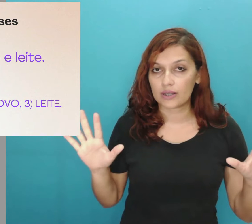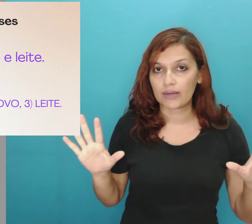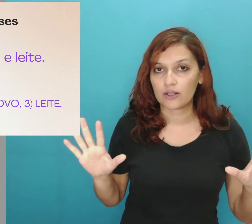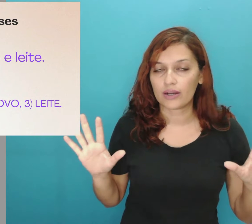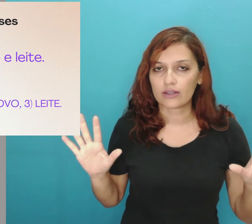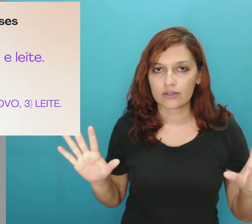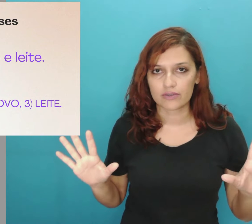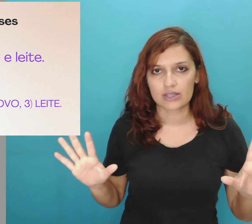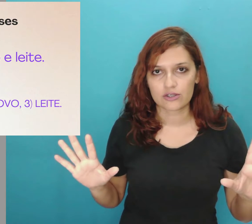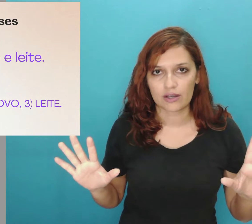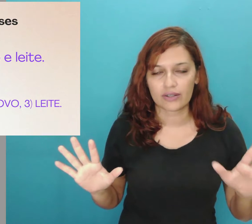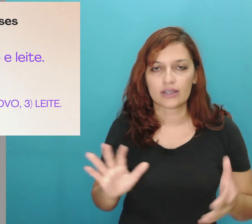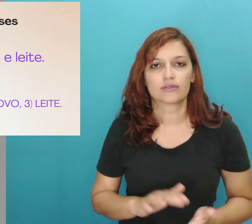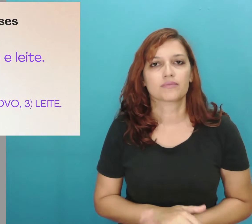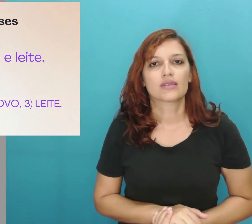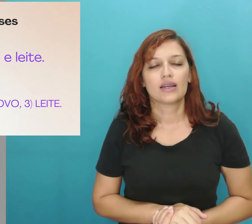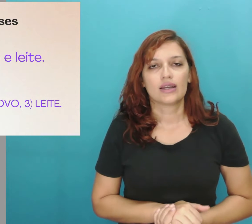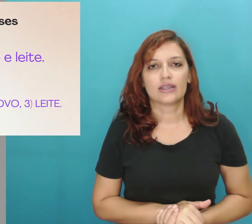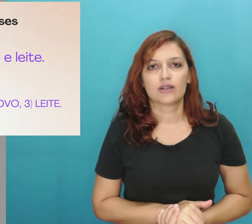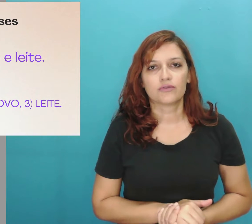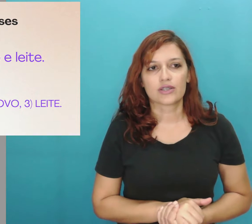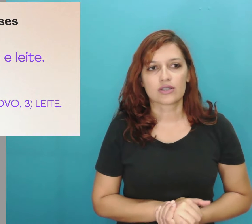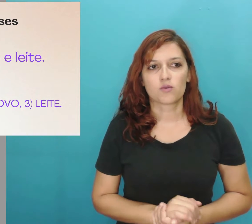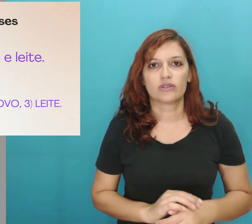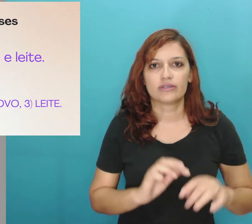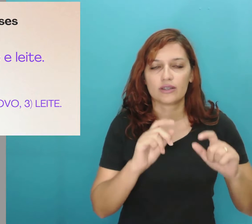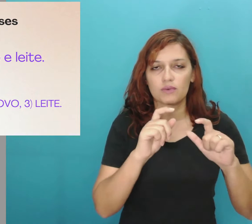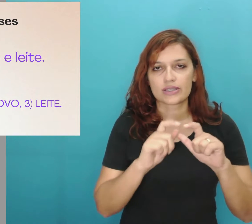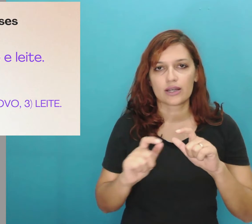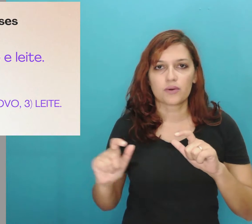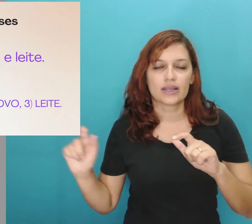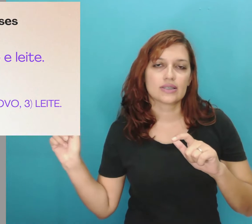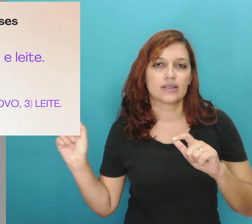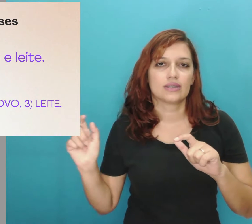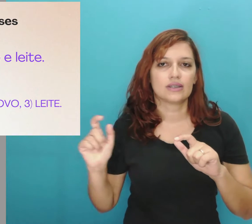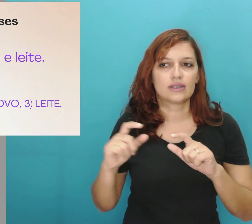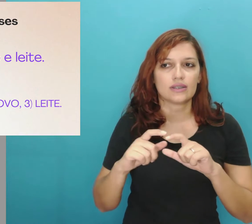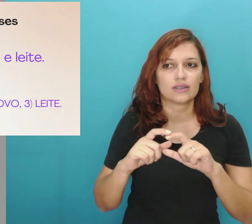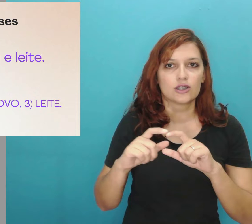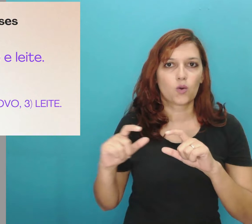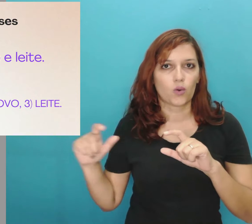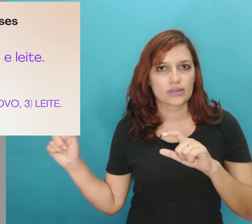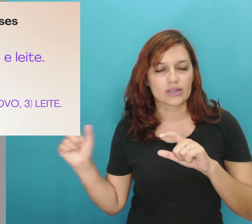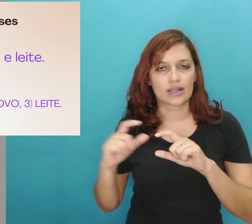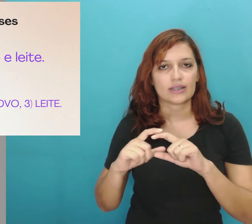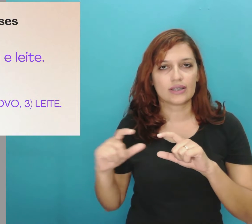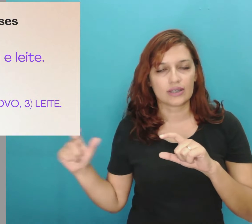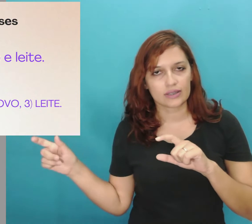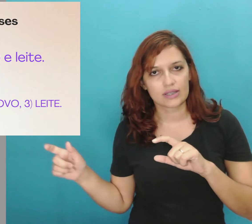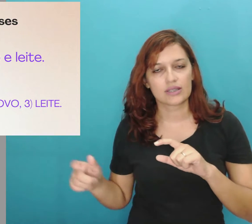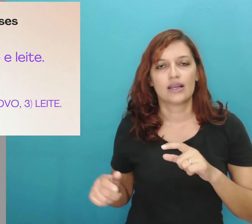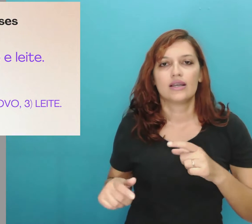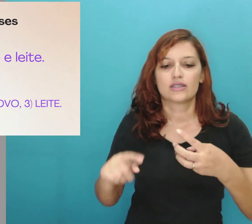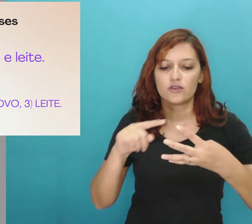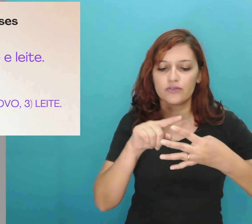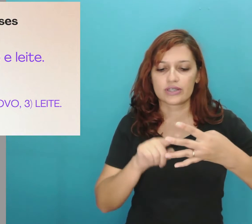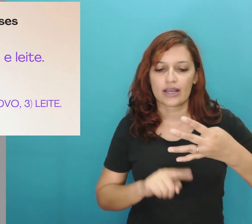melhor aquilo que você está falando. Então, veja, quando tem uma sequência de coisas, né, de itens, se eu fizer